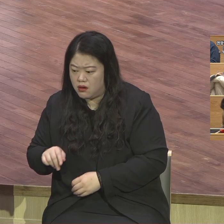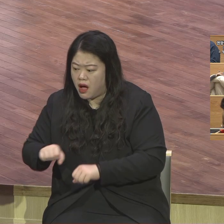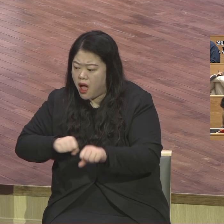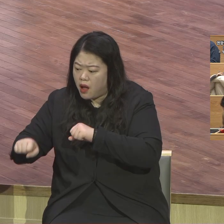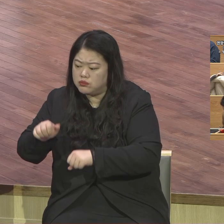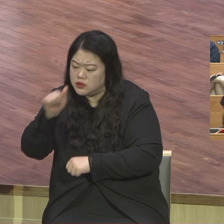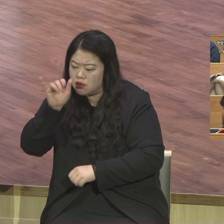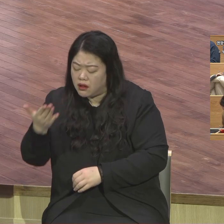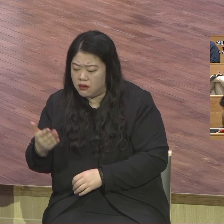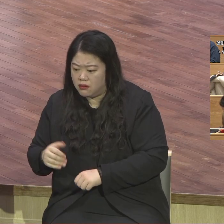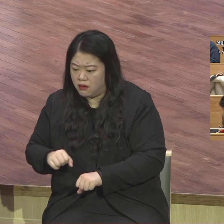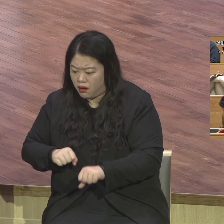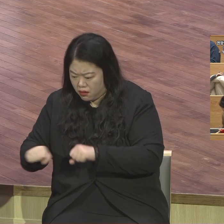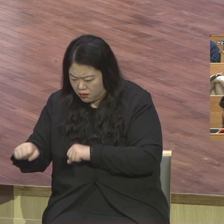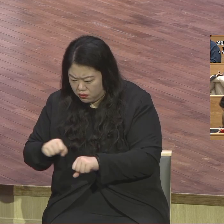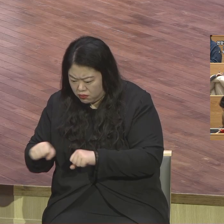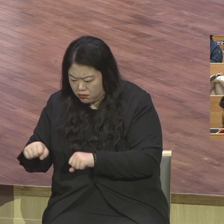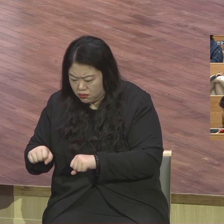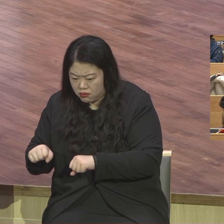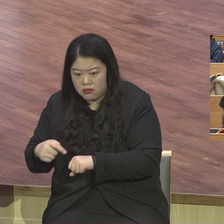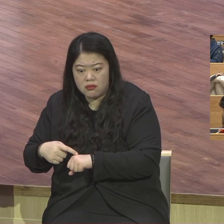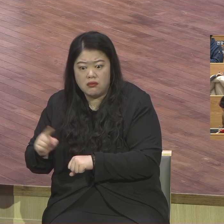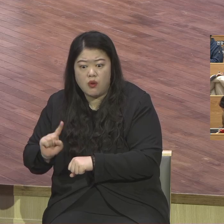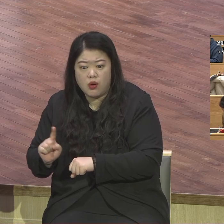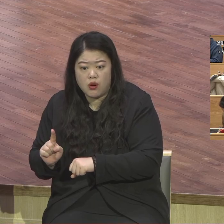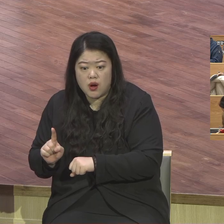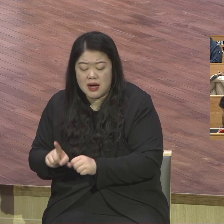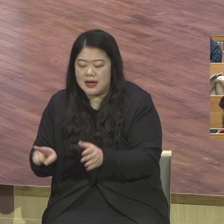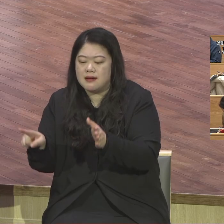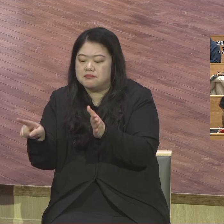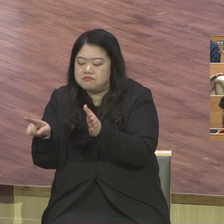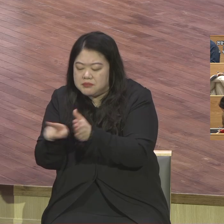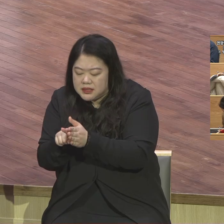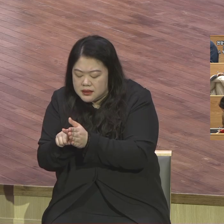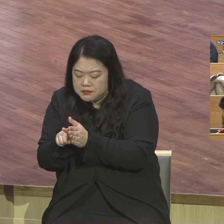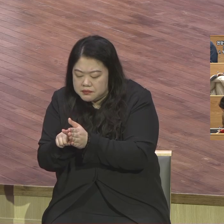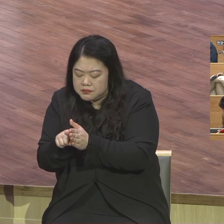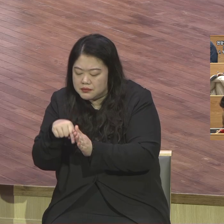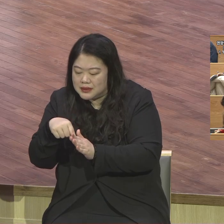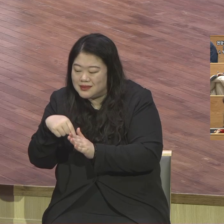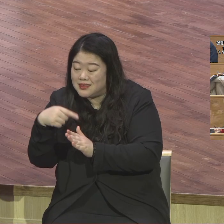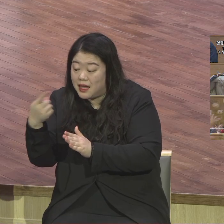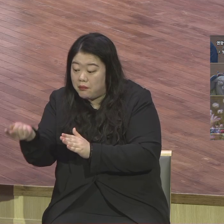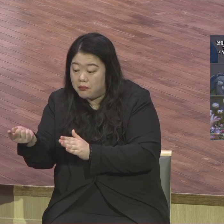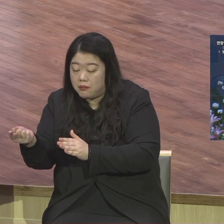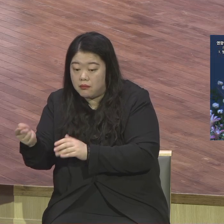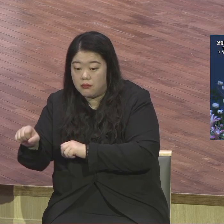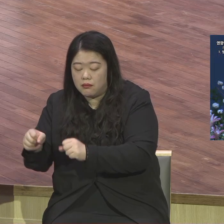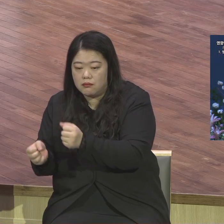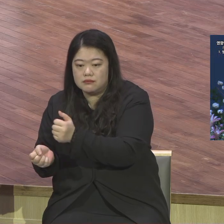아니라 믿음의 표현으로서의 행함입니다.